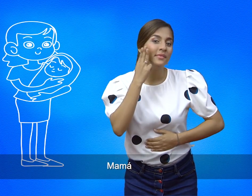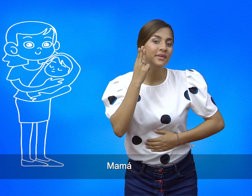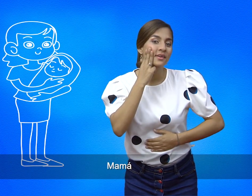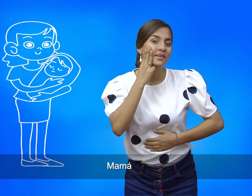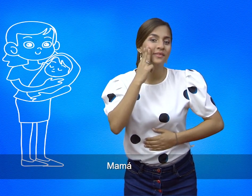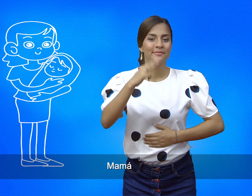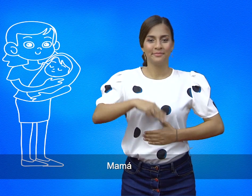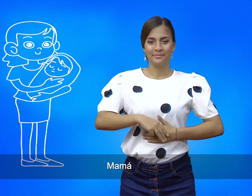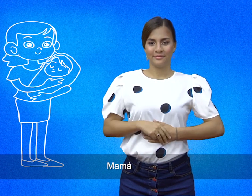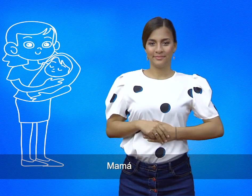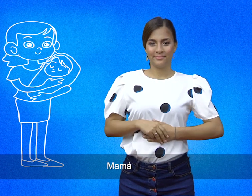Mamá.